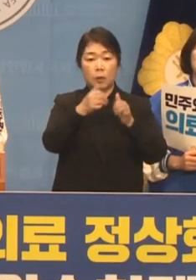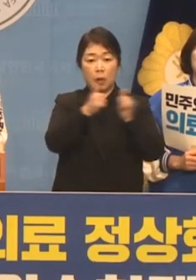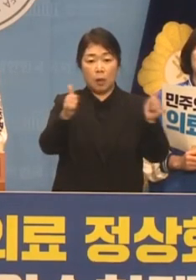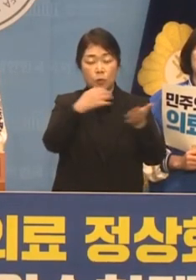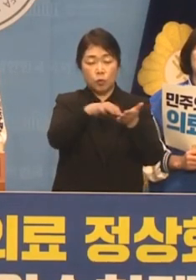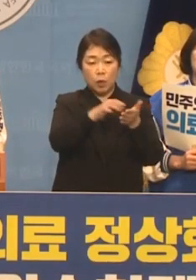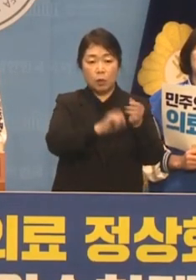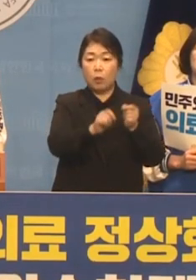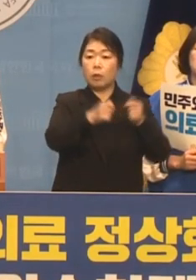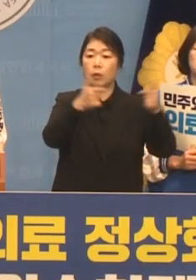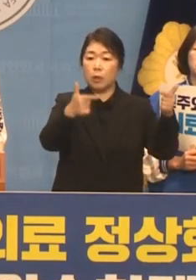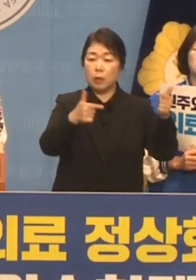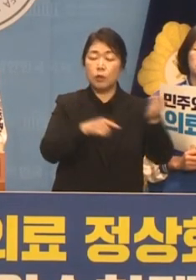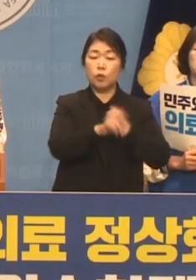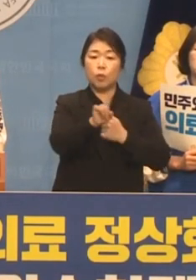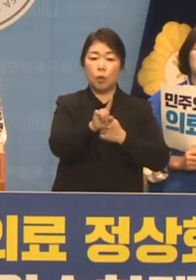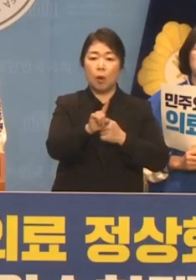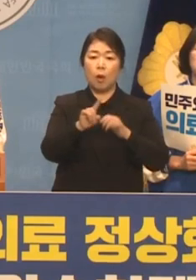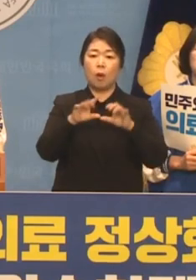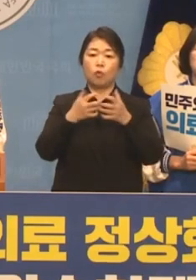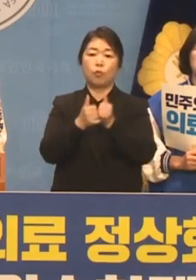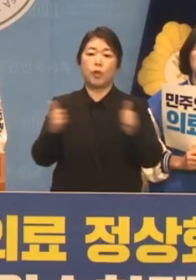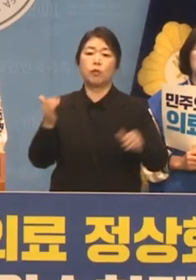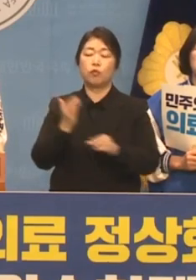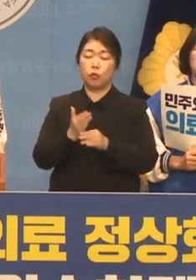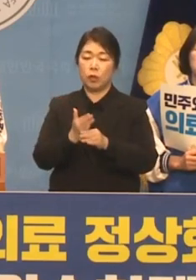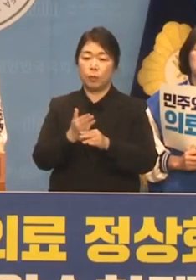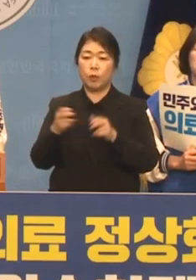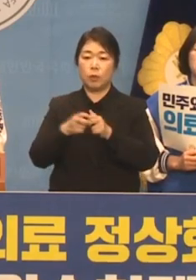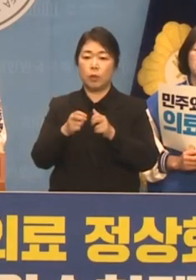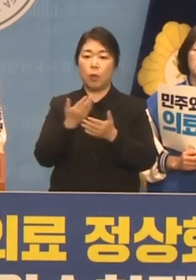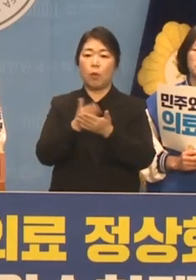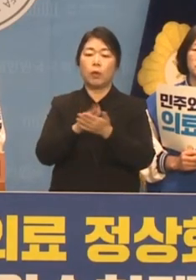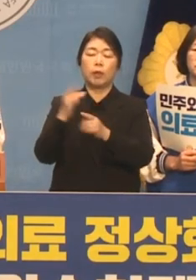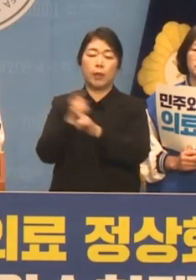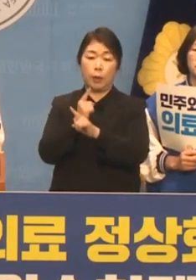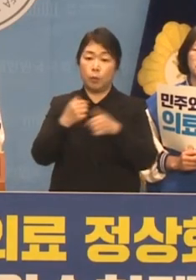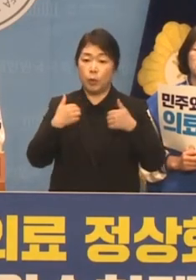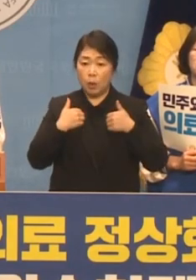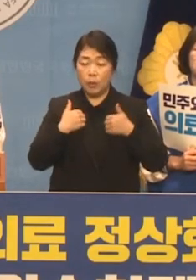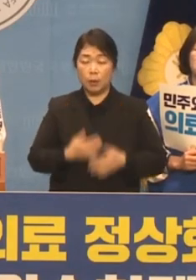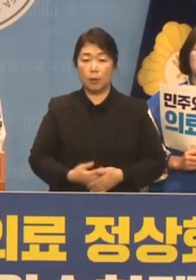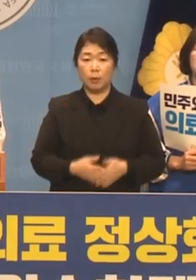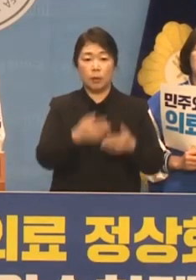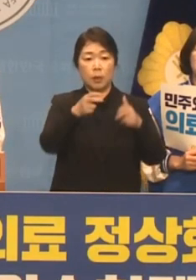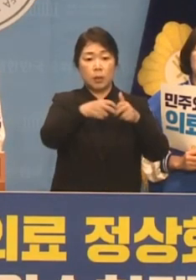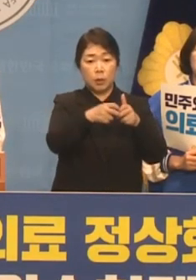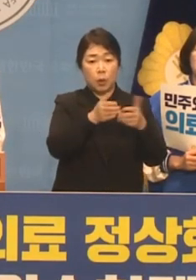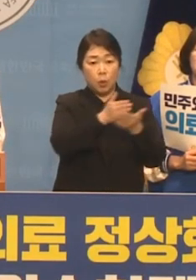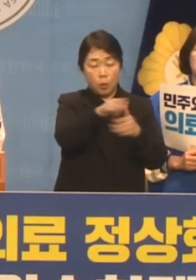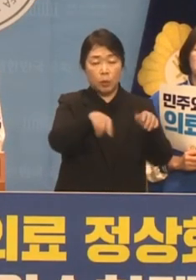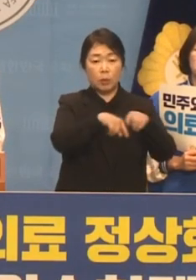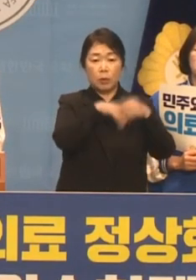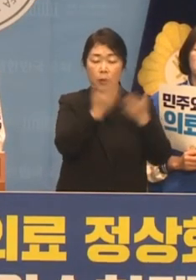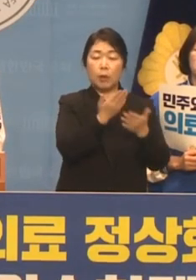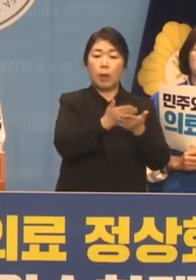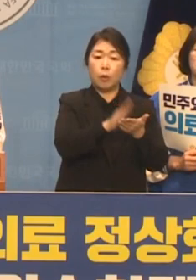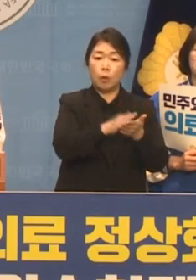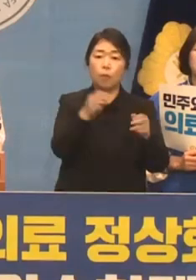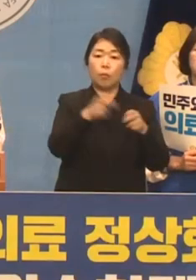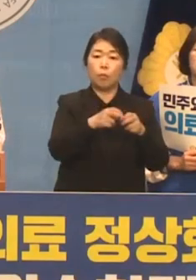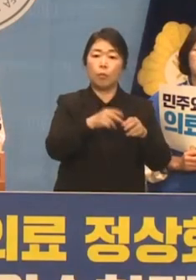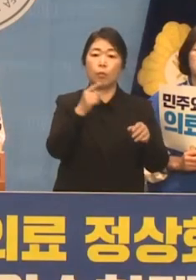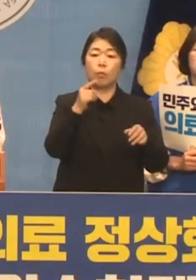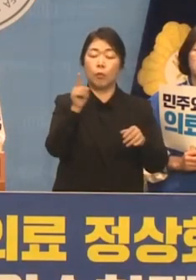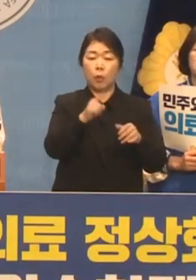이유는 국민 중심의 의료 개혁을 완수하기 위함입니다 의료 개혁의 목표는 지역 필수